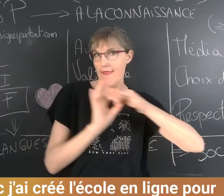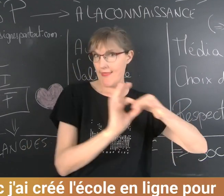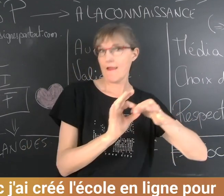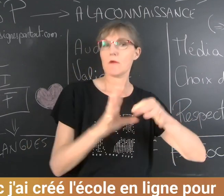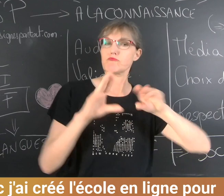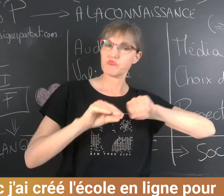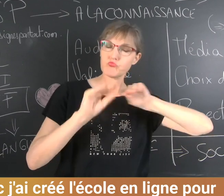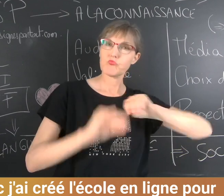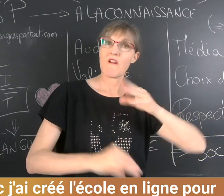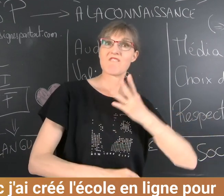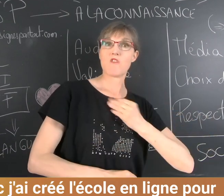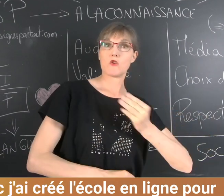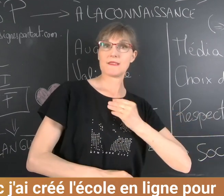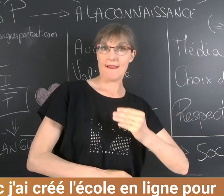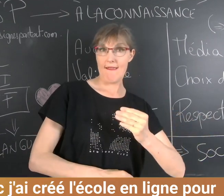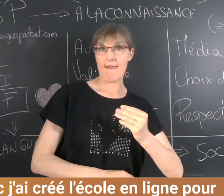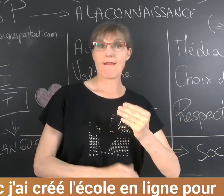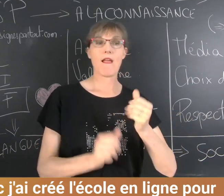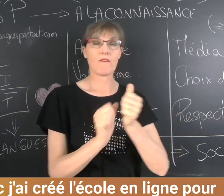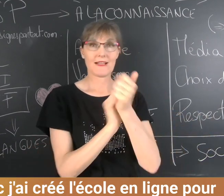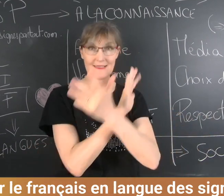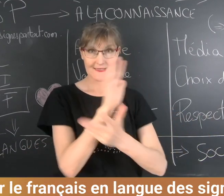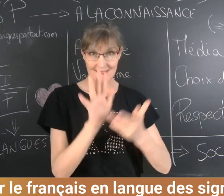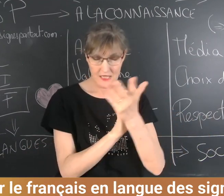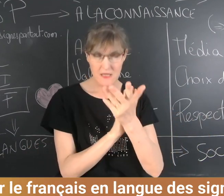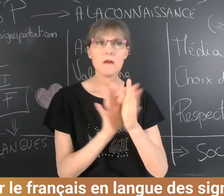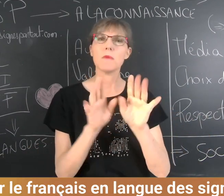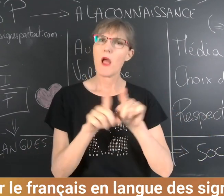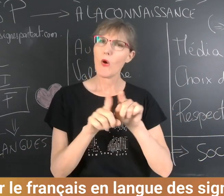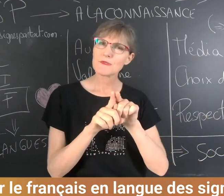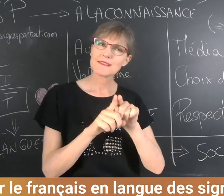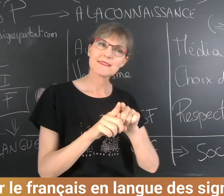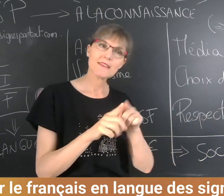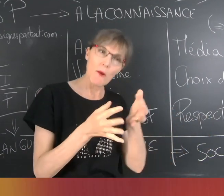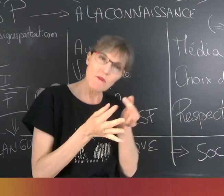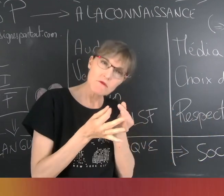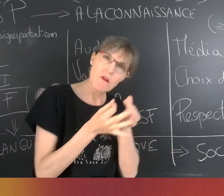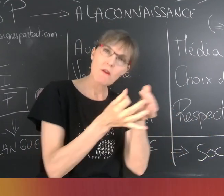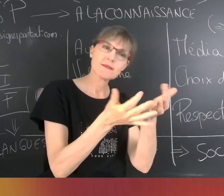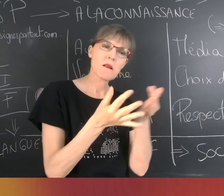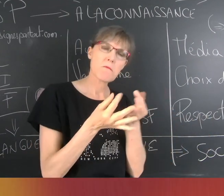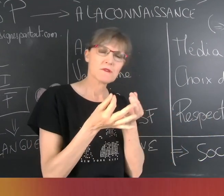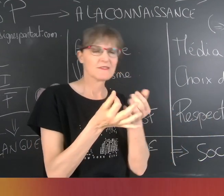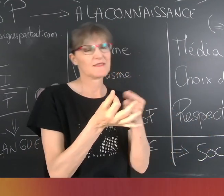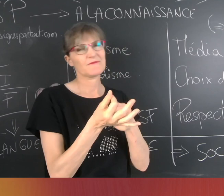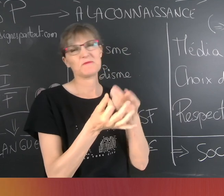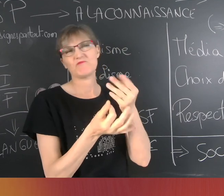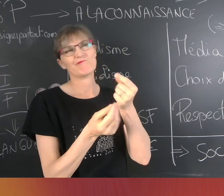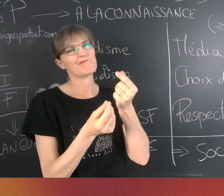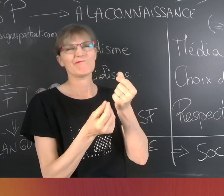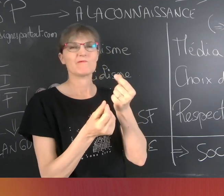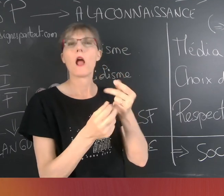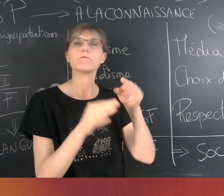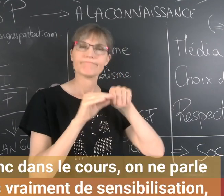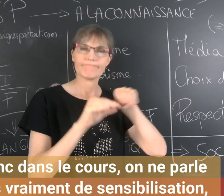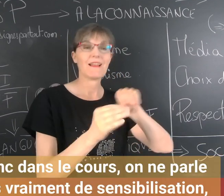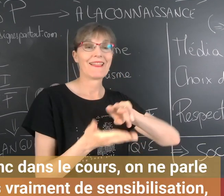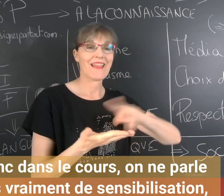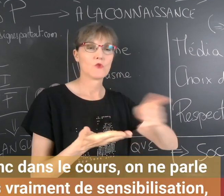Donc j'ai créé l'école en ligne pour enseigner le français en langue des signes. Donc dans le cours,